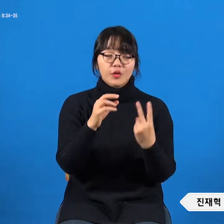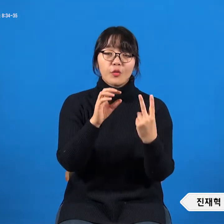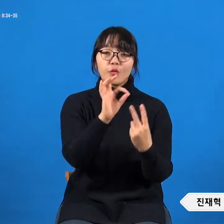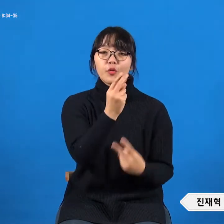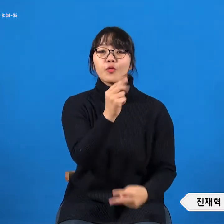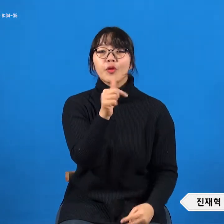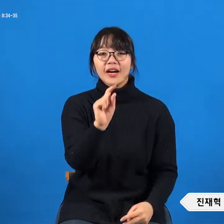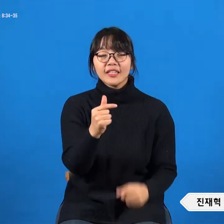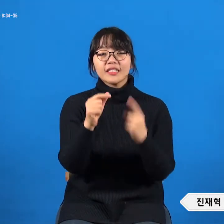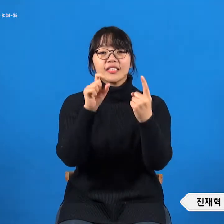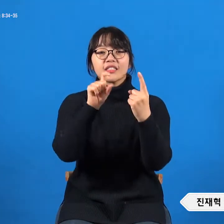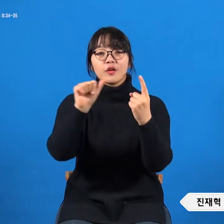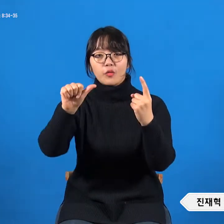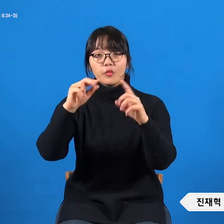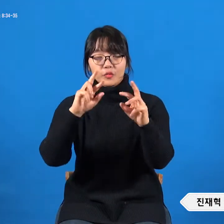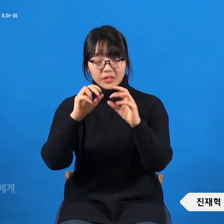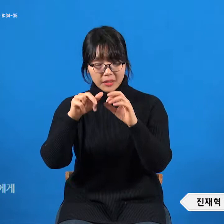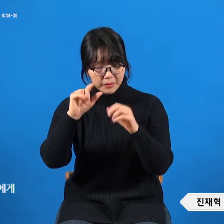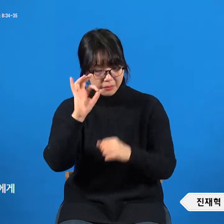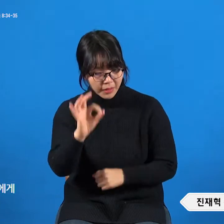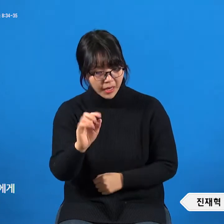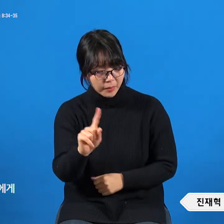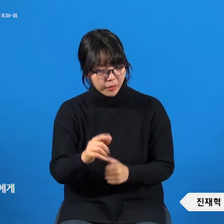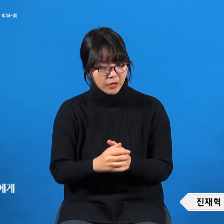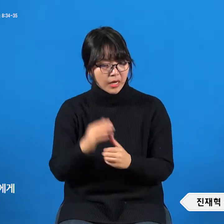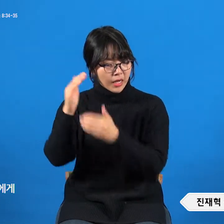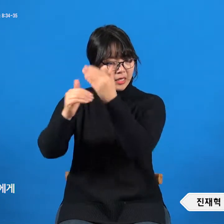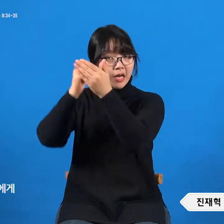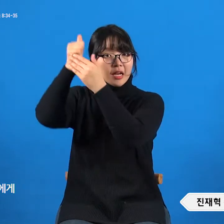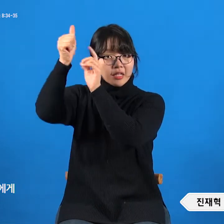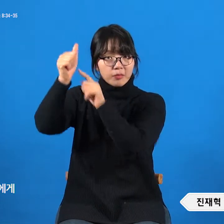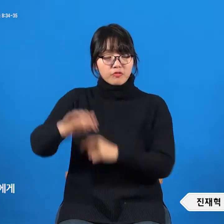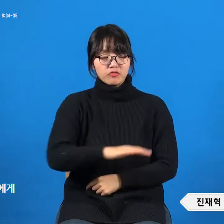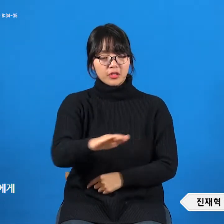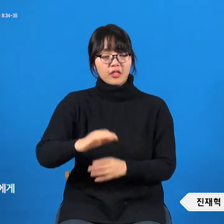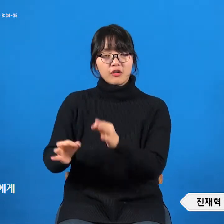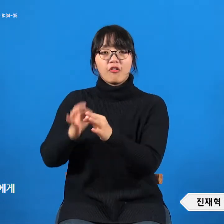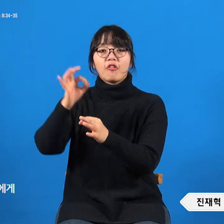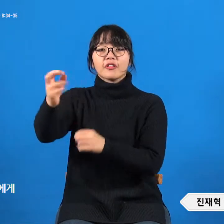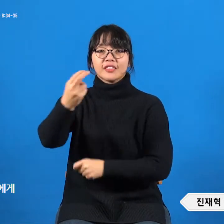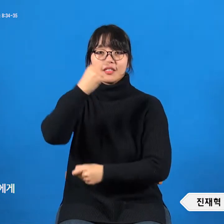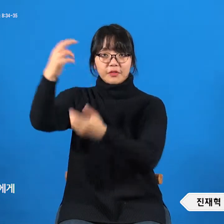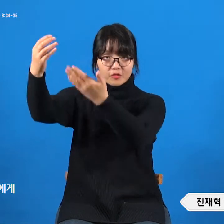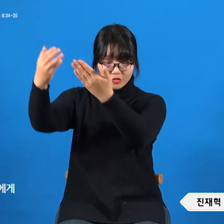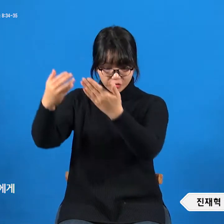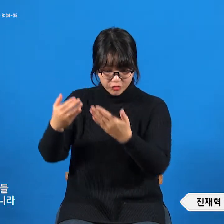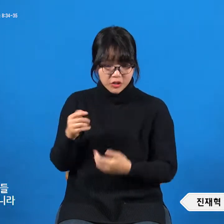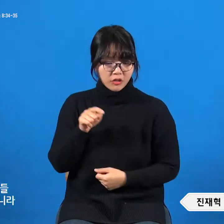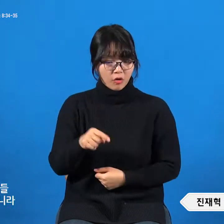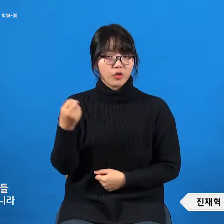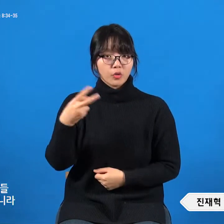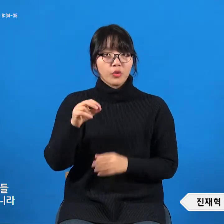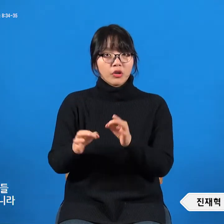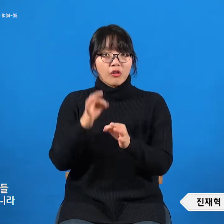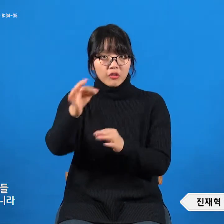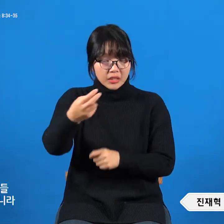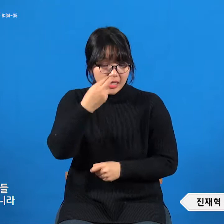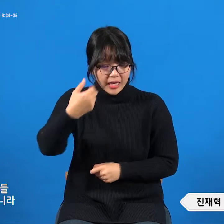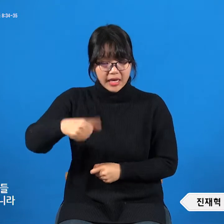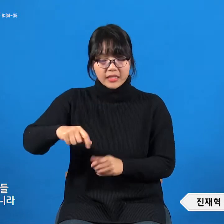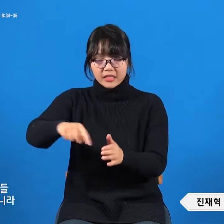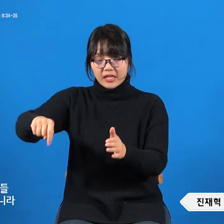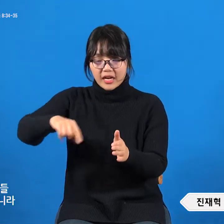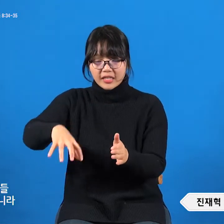요한일서 5장은 우리에게 말씀합니다. 하나님이 우리에게 영생을 주신 것과 이 생명이 그의 아들 안에 있는